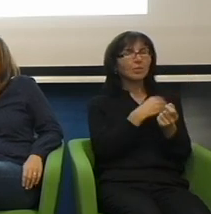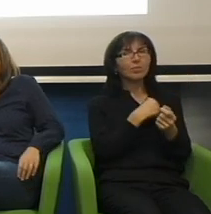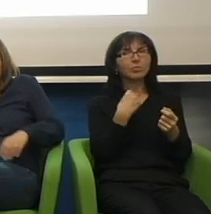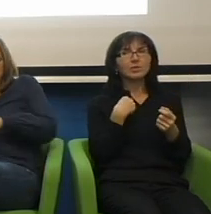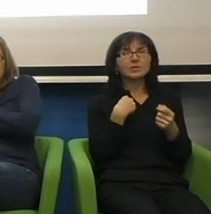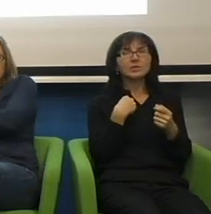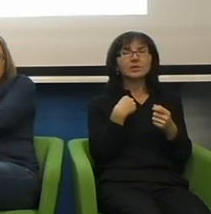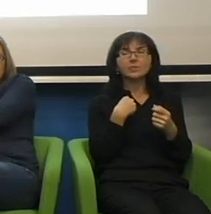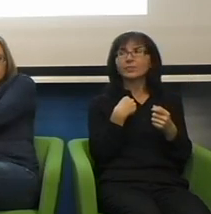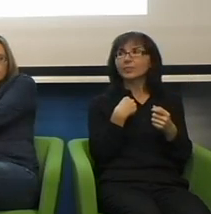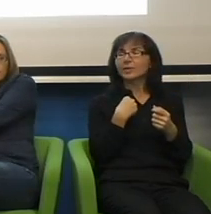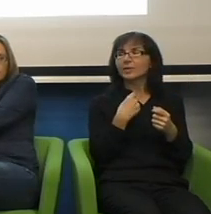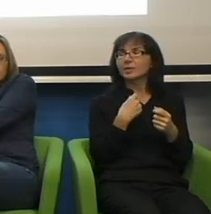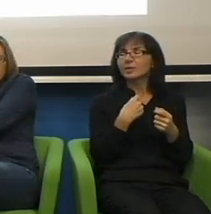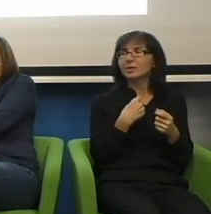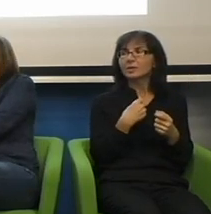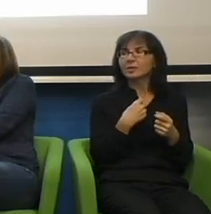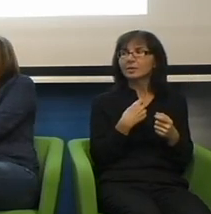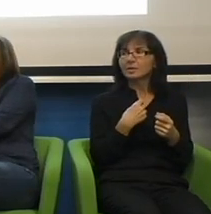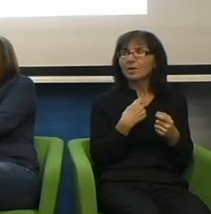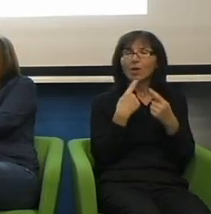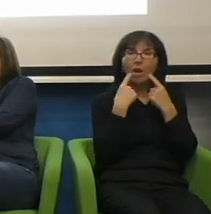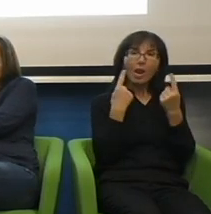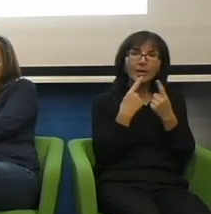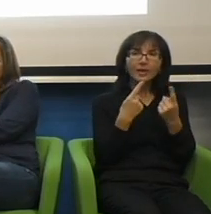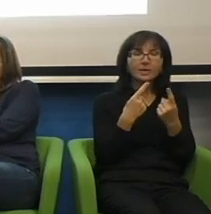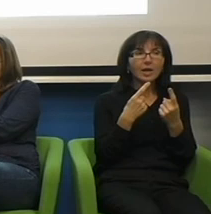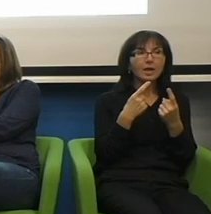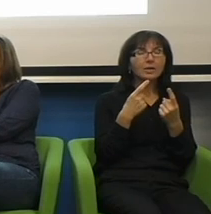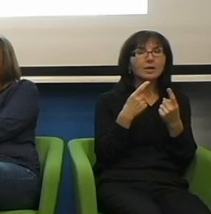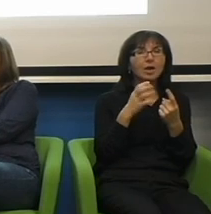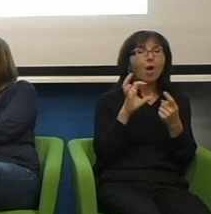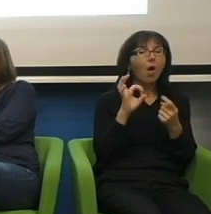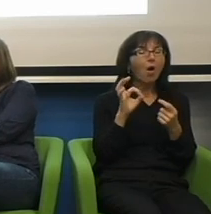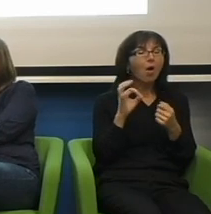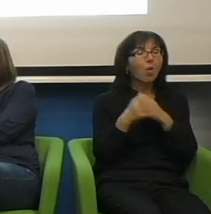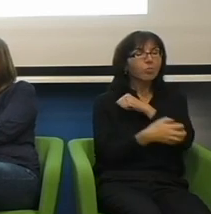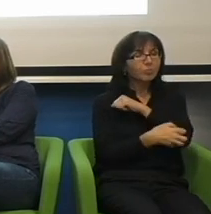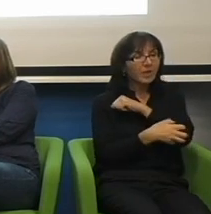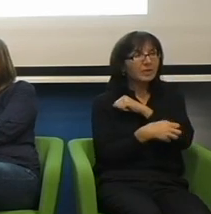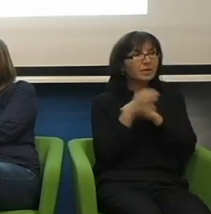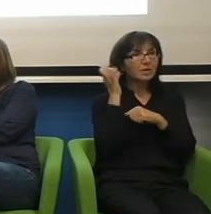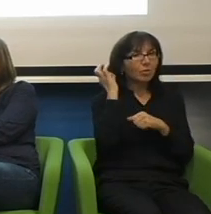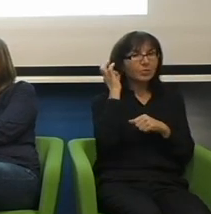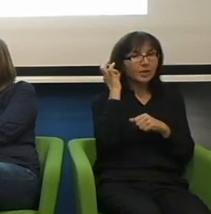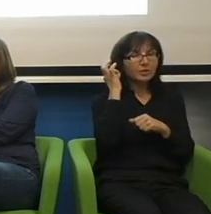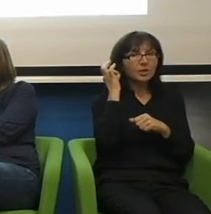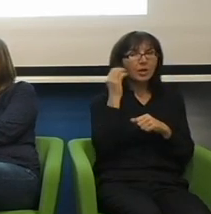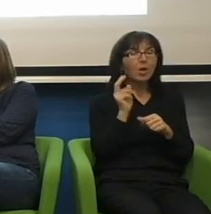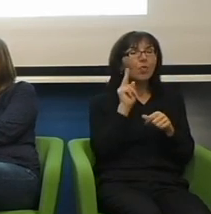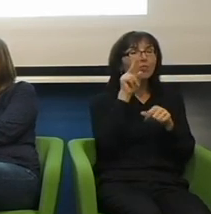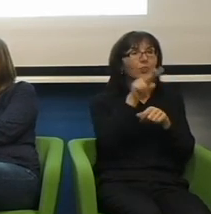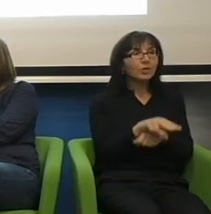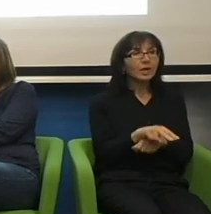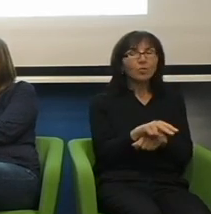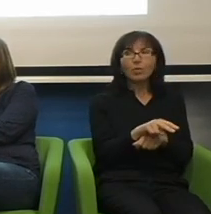też gdzieś na tą legendę o takiej skromnej, biednej kobiecie wpłynęło